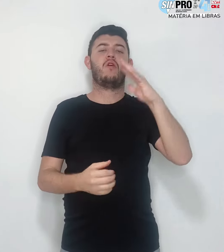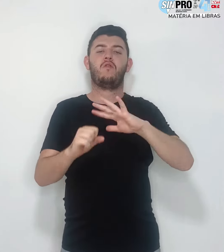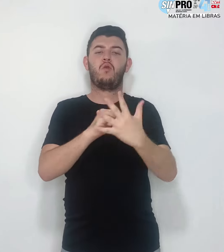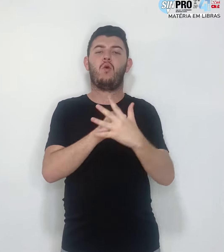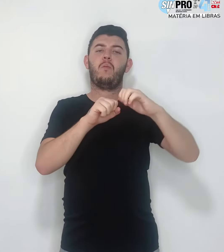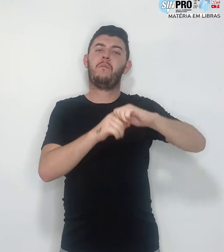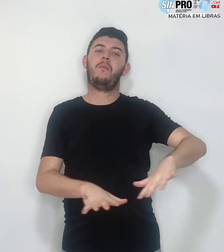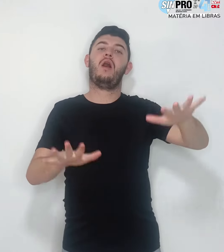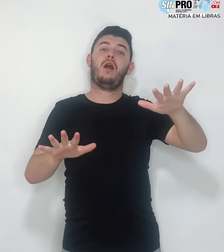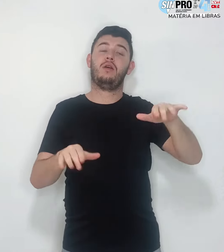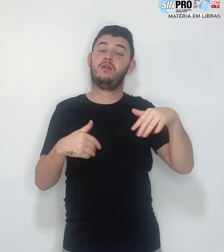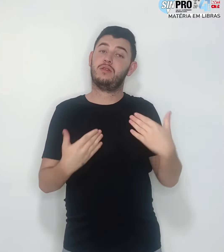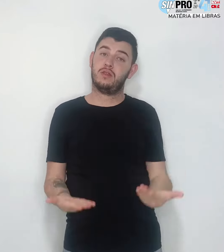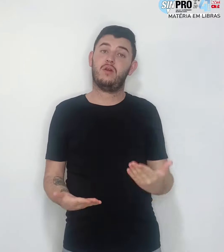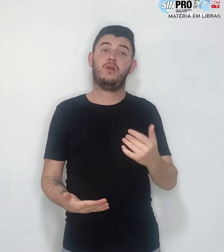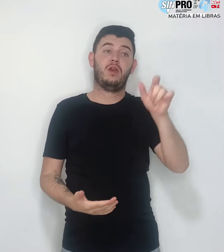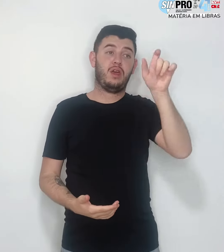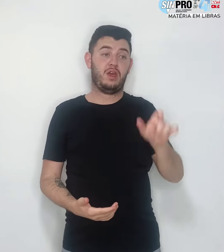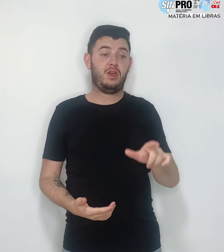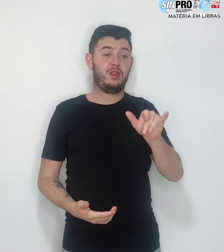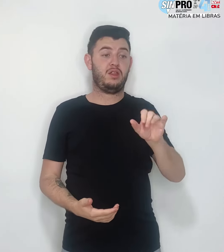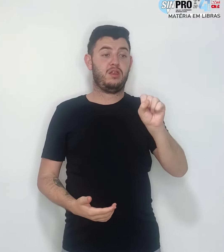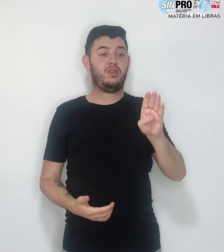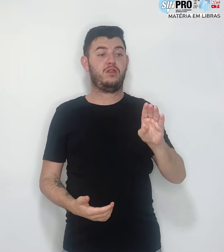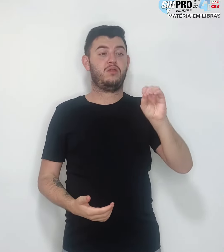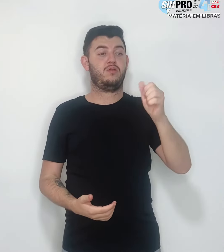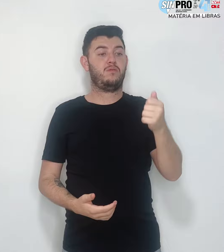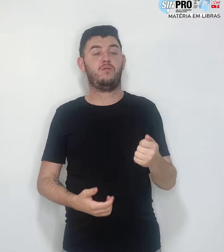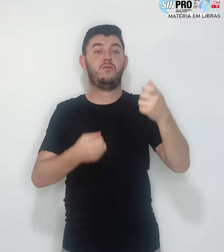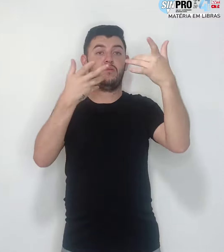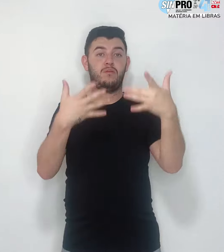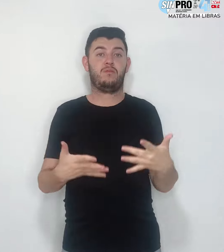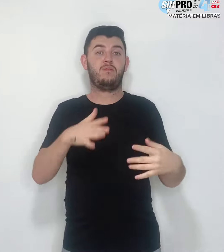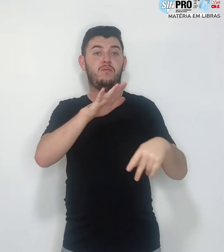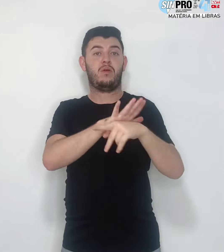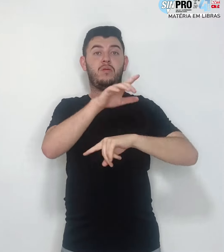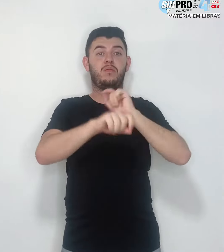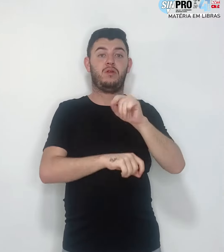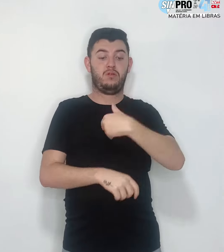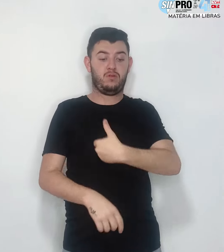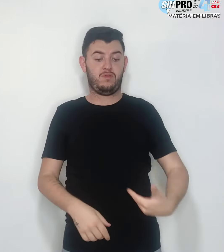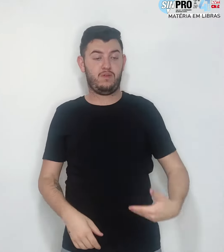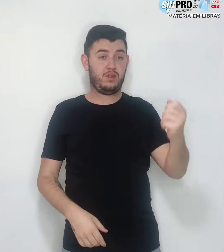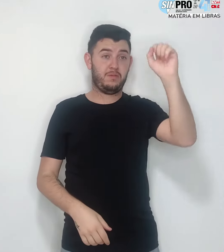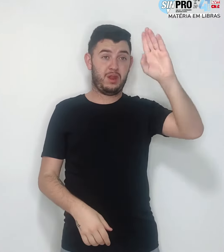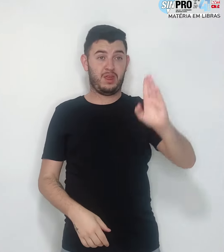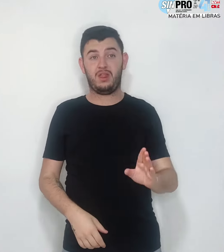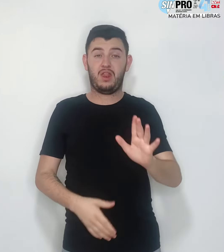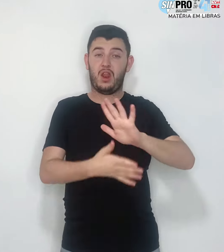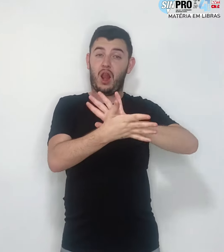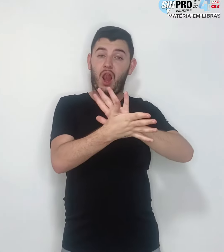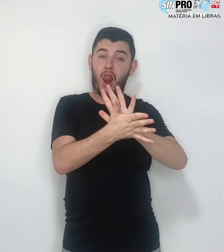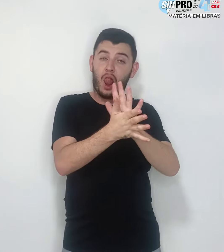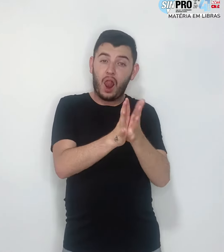propositalmente metido os pés pelas mãos ao apoiar os Estados Unidos e